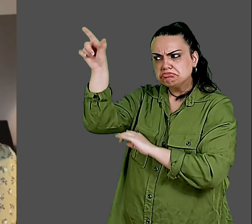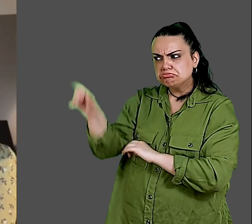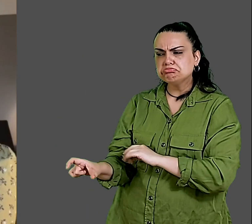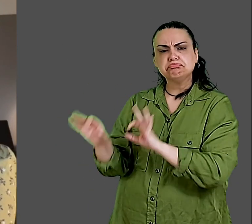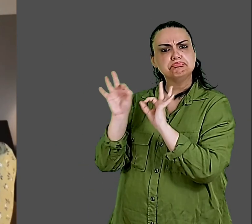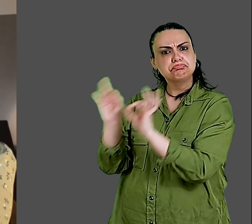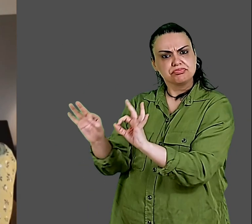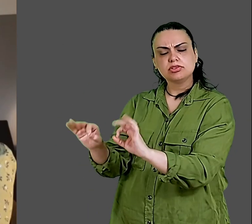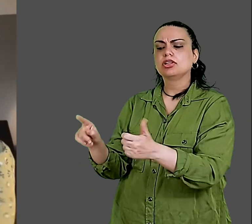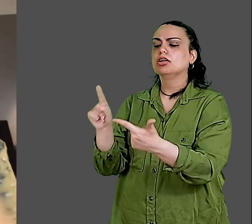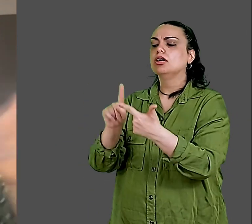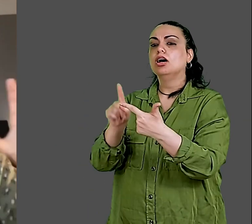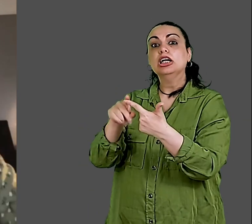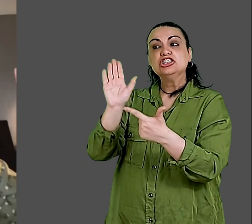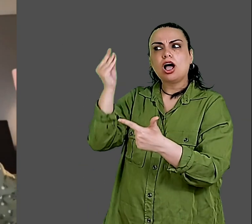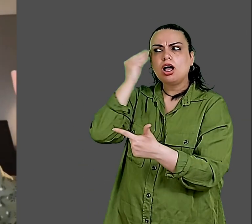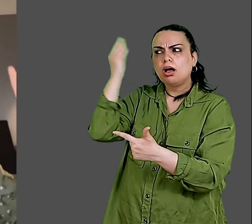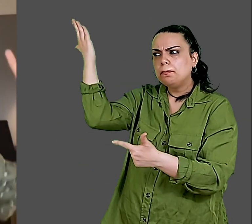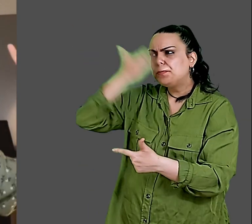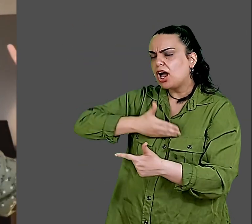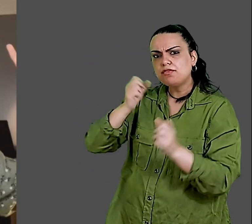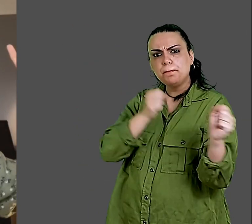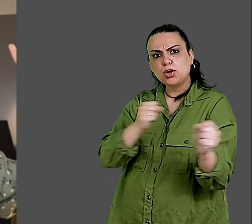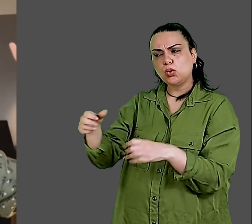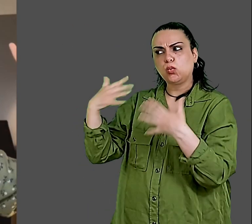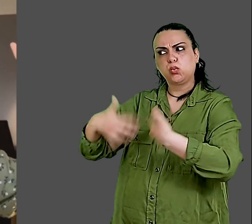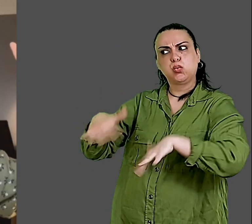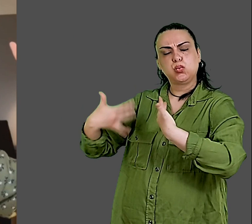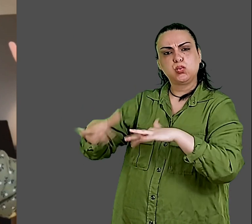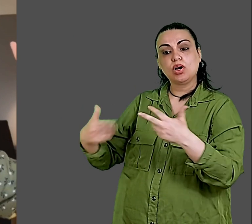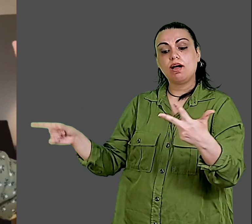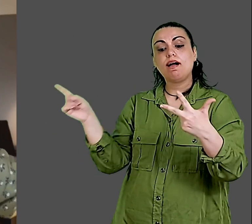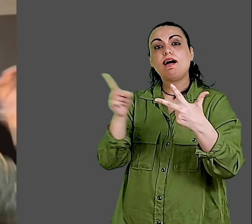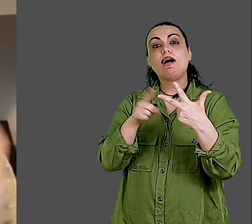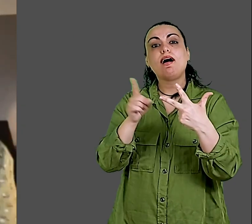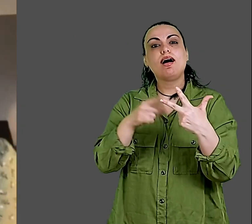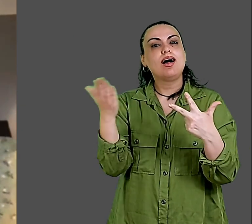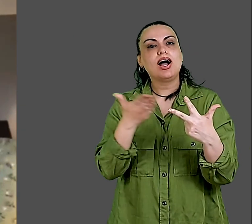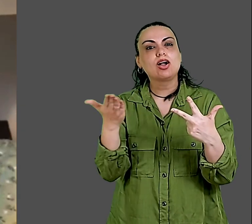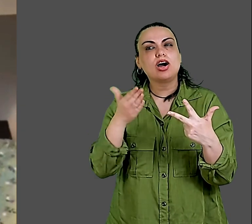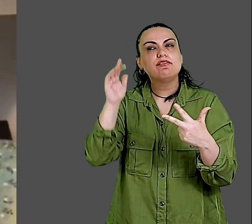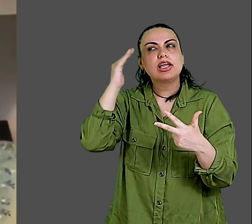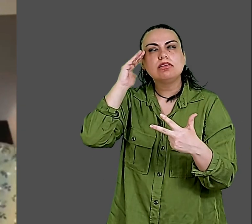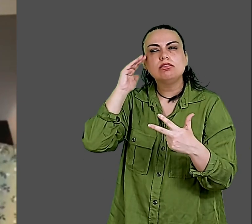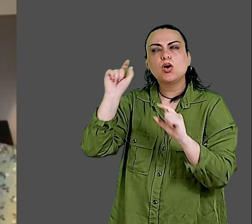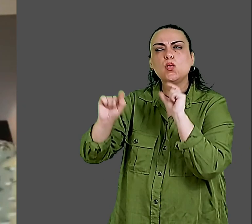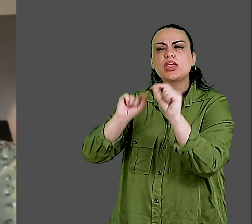de autoridade, quem ele é, fez reconhecimento de poder, o que ele faz, e agora